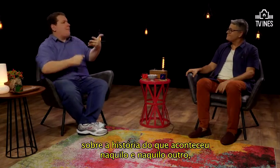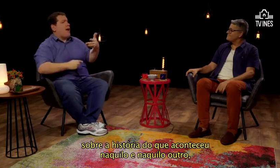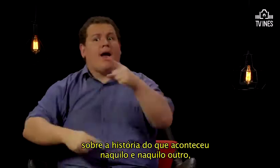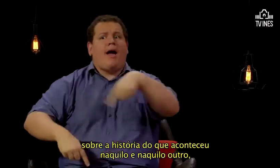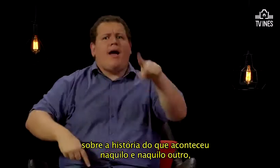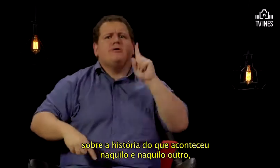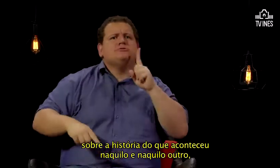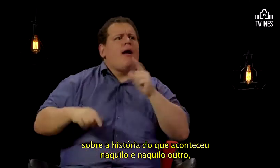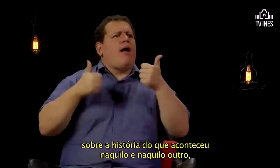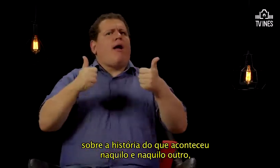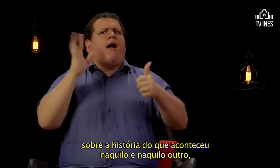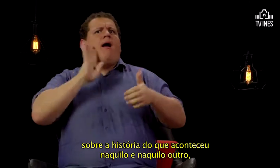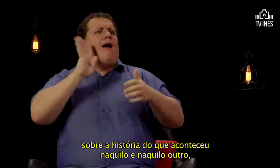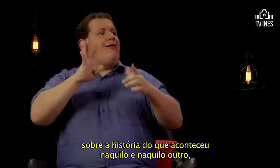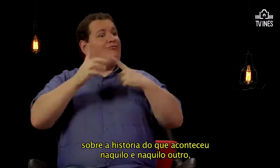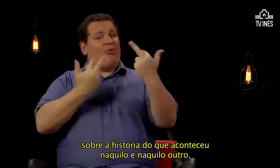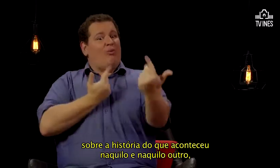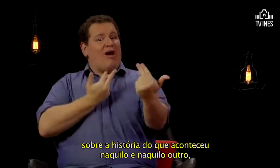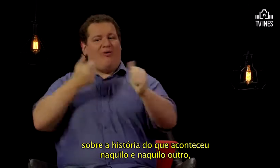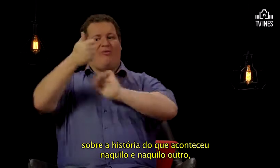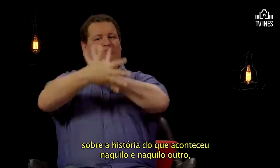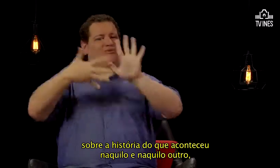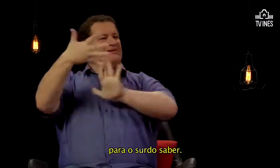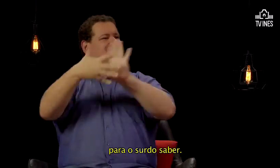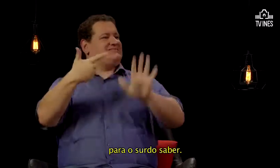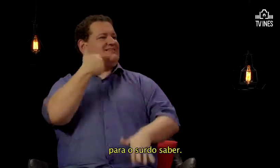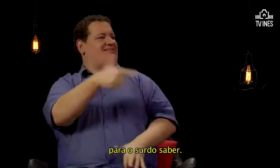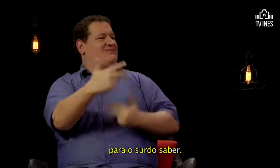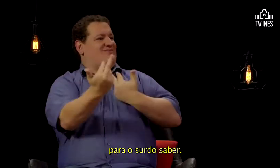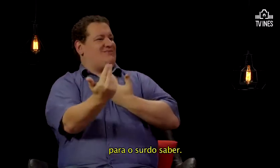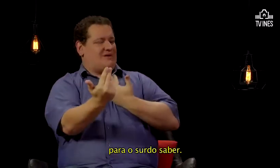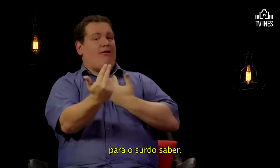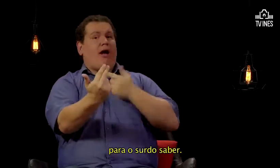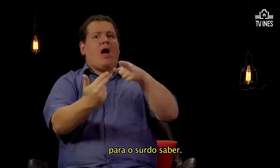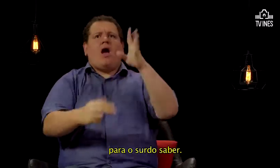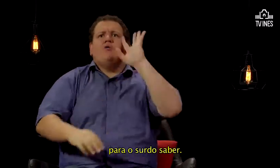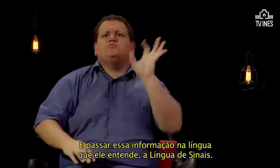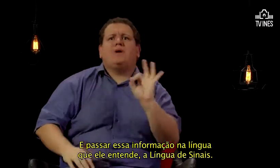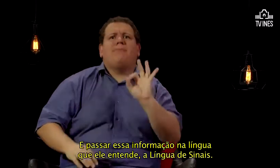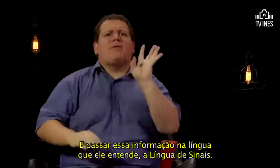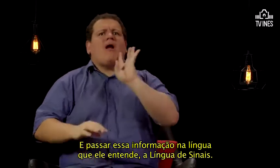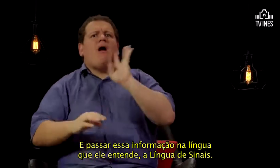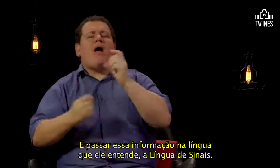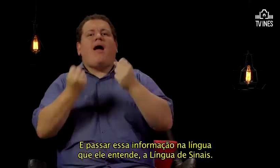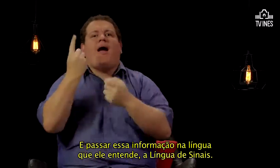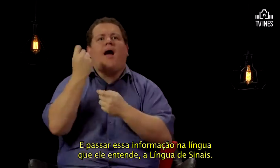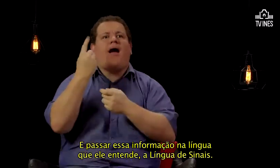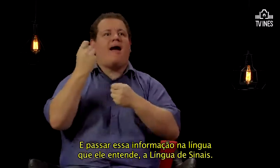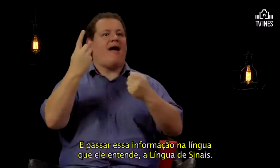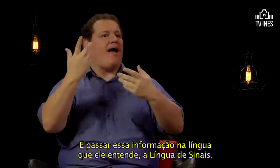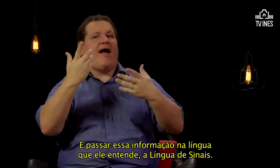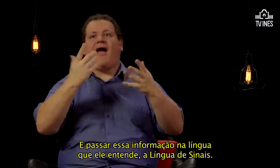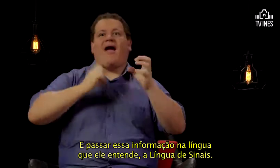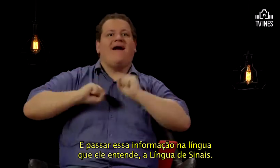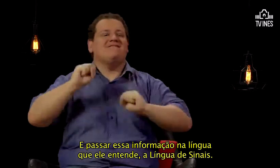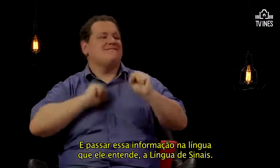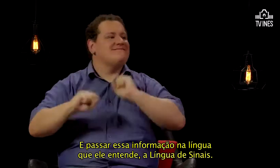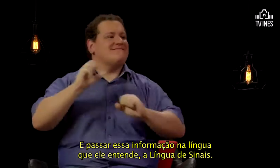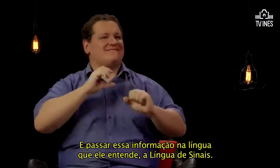aconteceu naquilo e naquilo outro, e o outro surdo saber, e passar essa informação na língua que ele entende, é a língua de sinais.